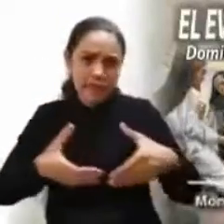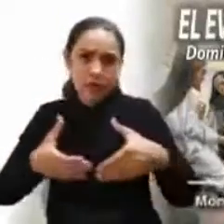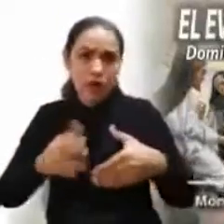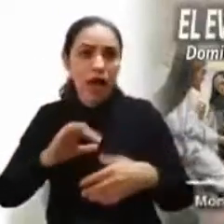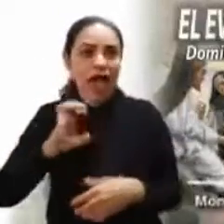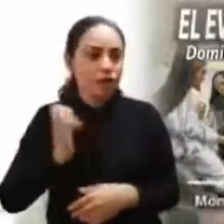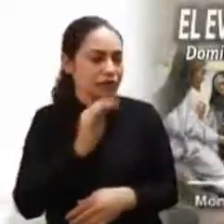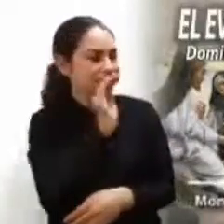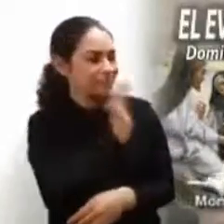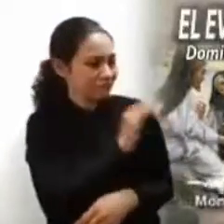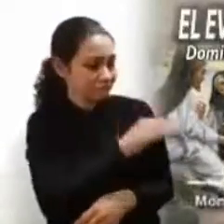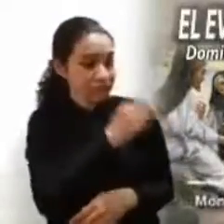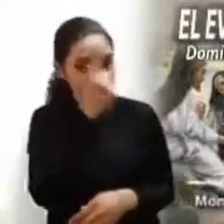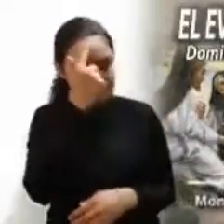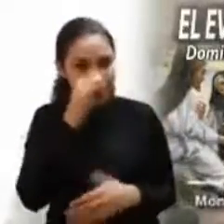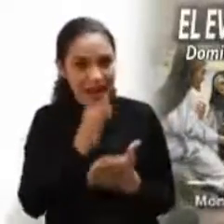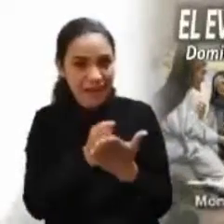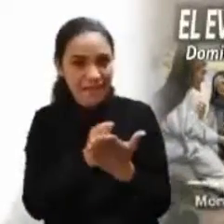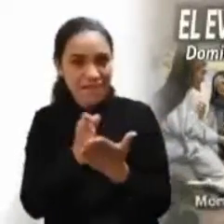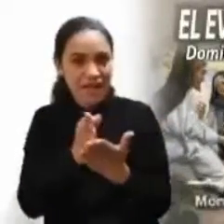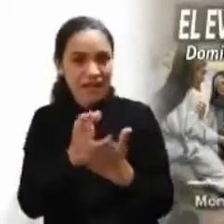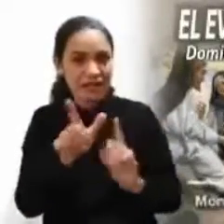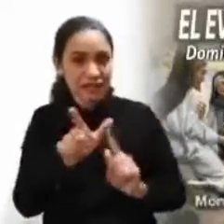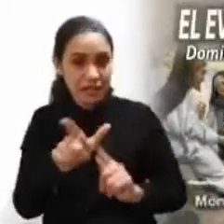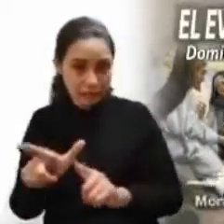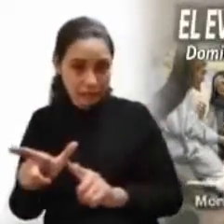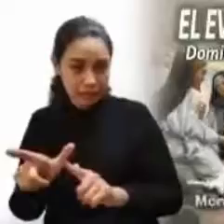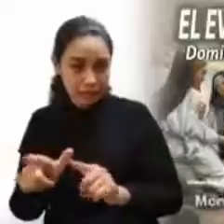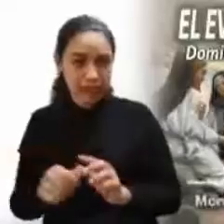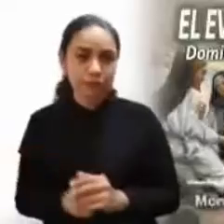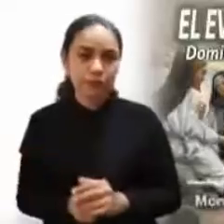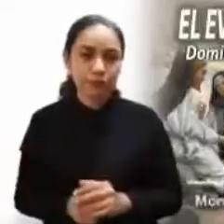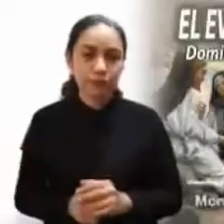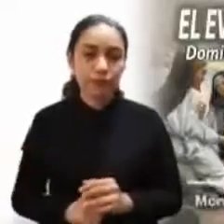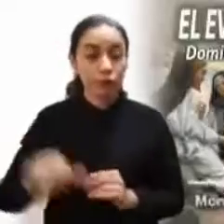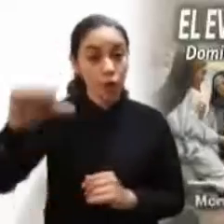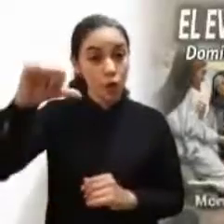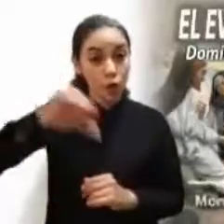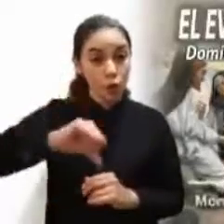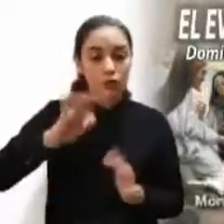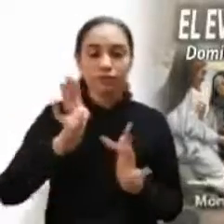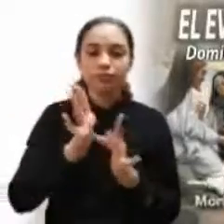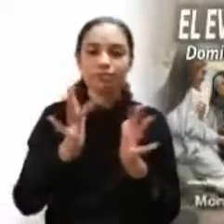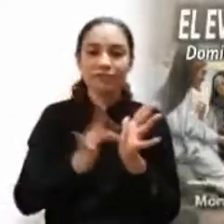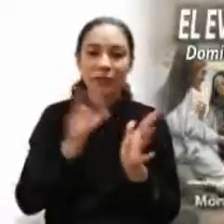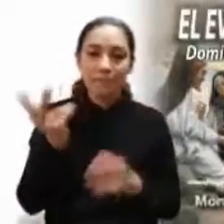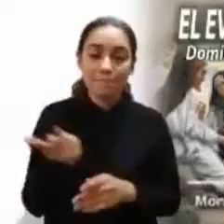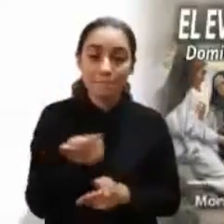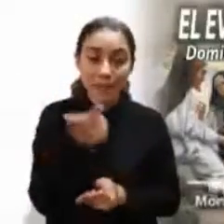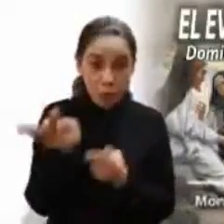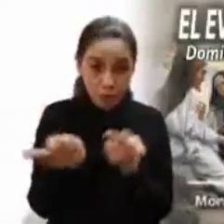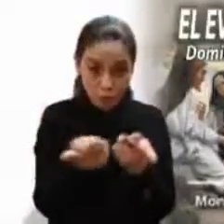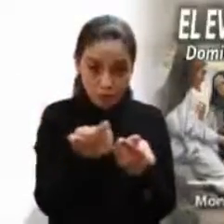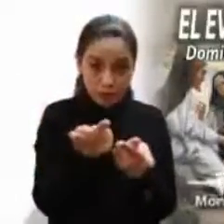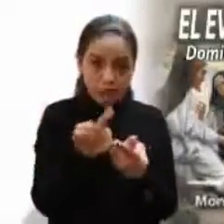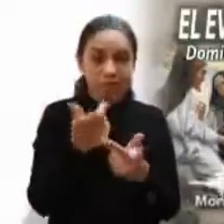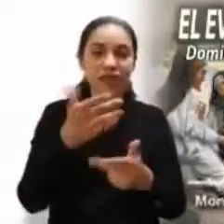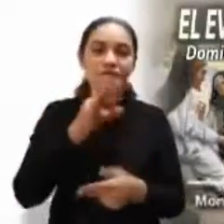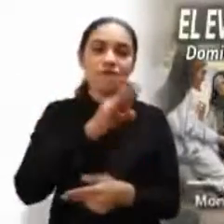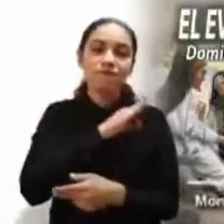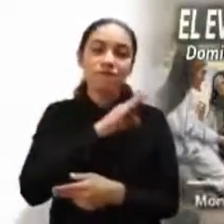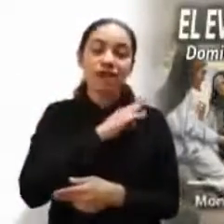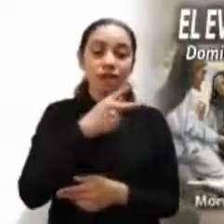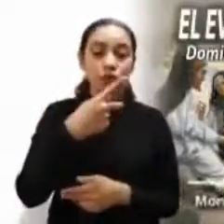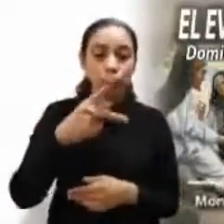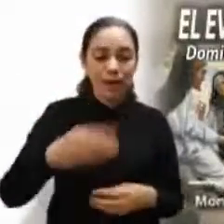seguidores. Hoy Jesús nos pregunta por nuestra fe y por nuestra vida, no por las apariencias. Es más